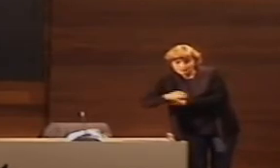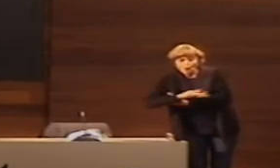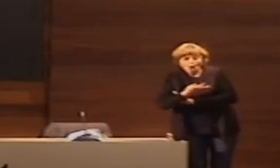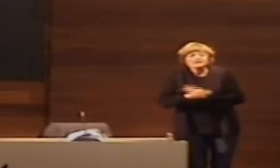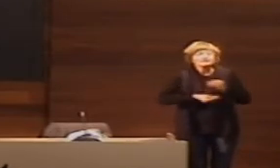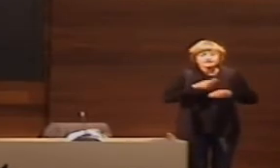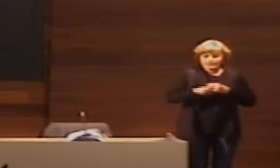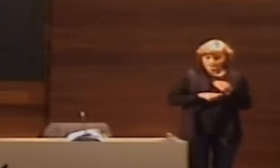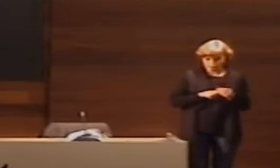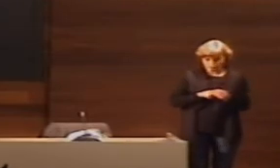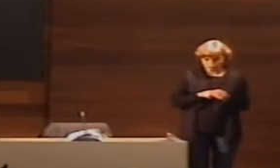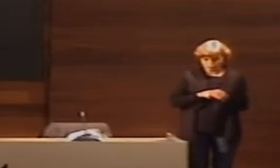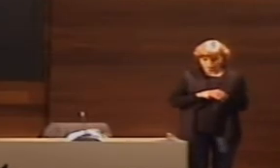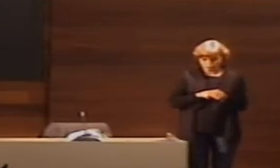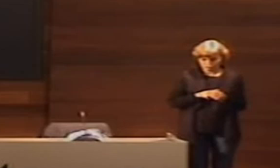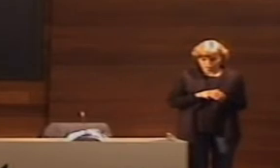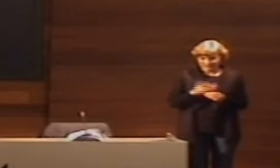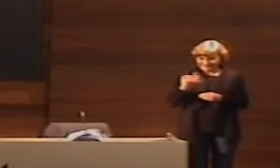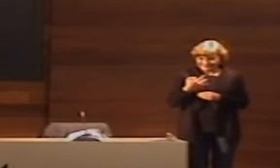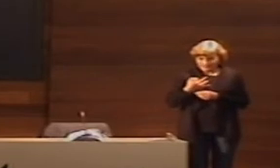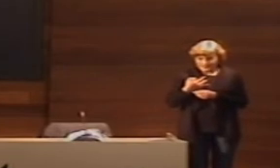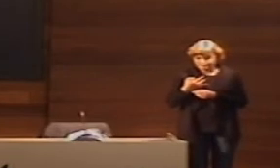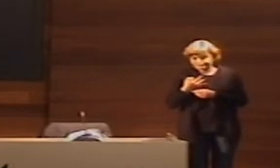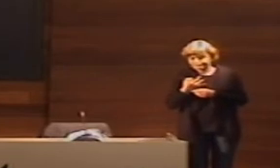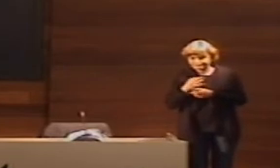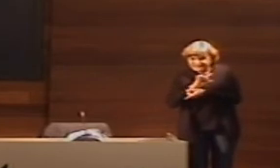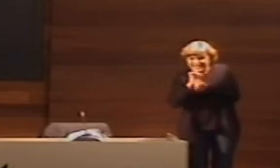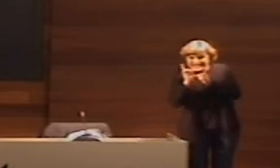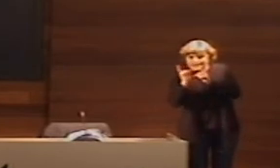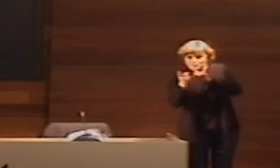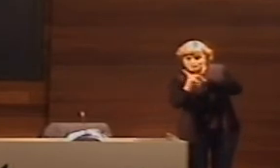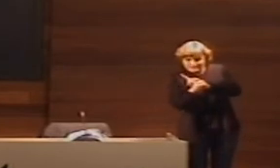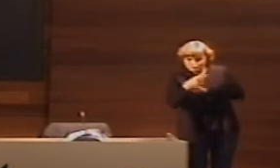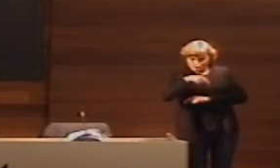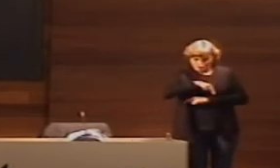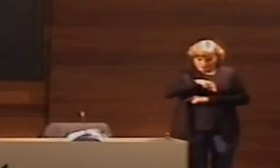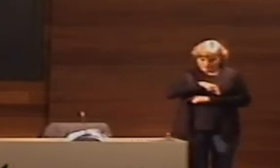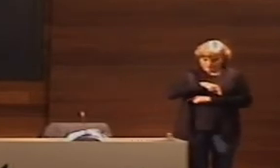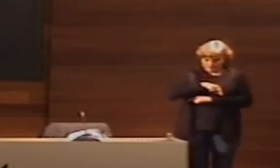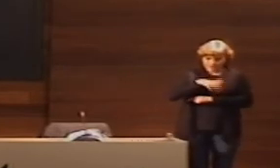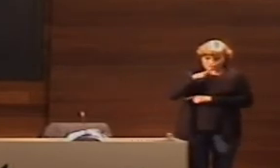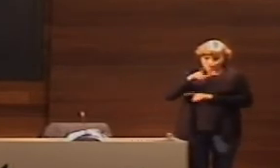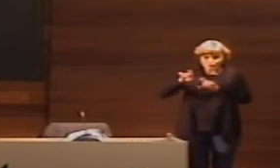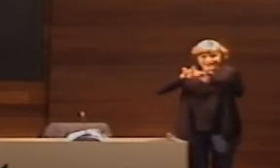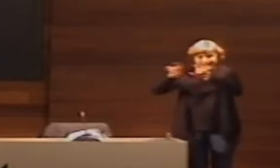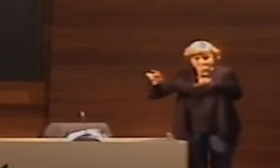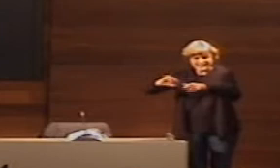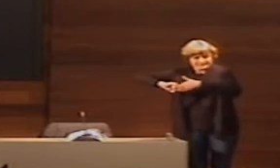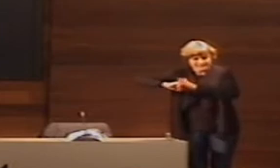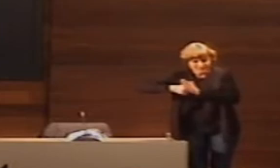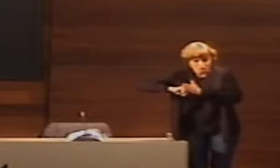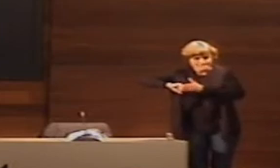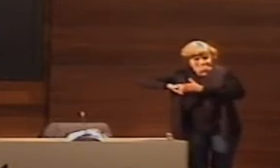cuesta bastante avanzar en cambios del modelo productivo cuando los intereses de este sector pues están